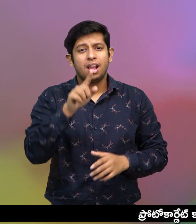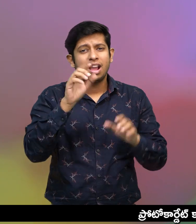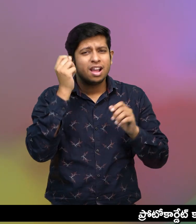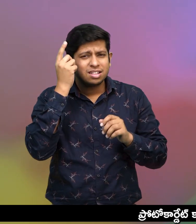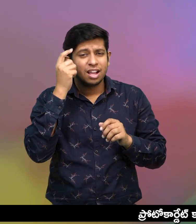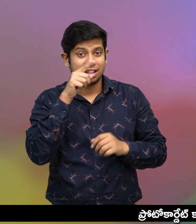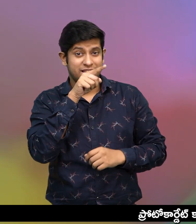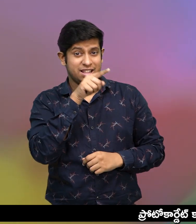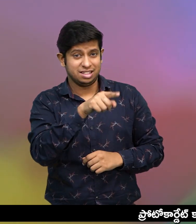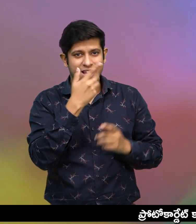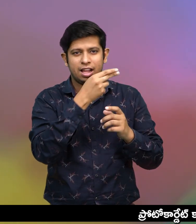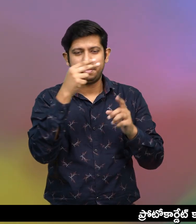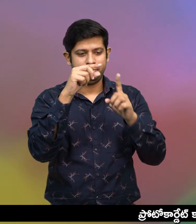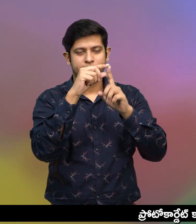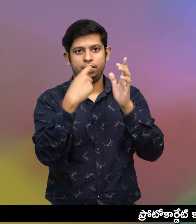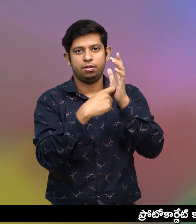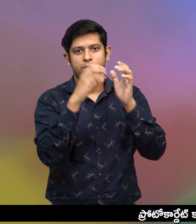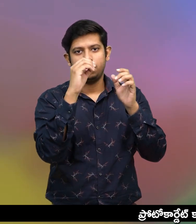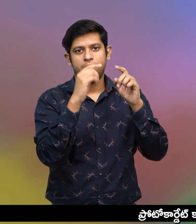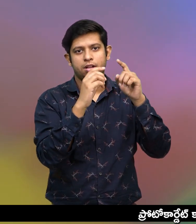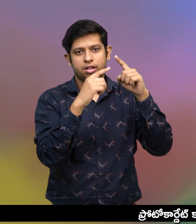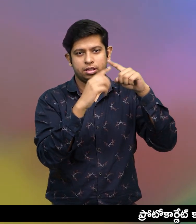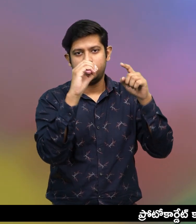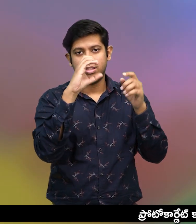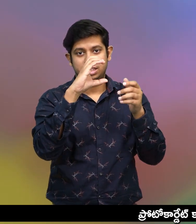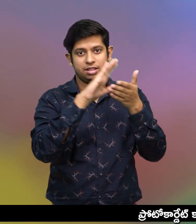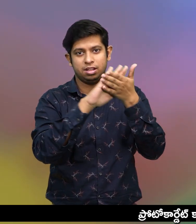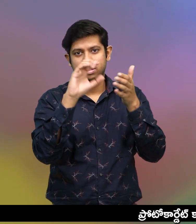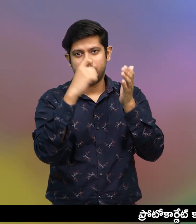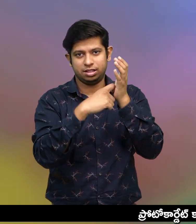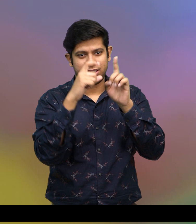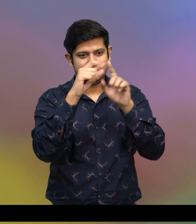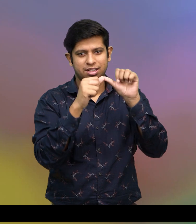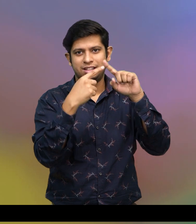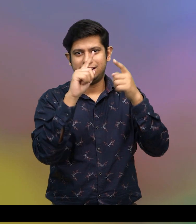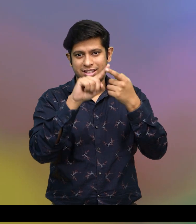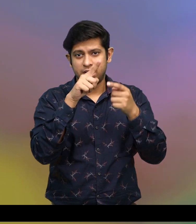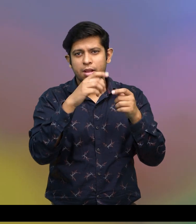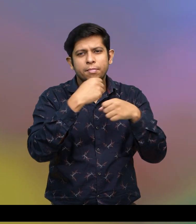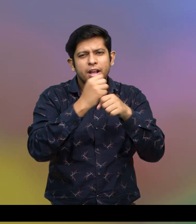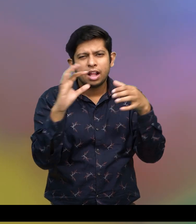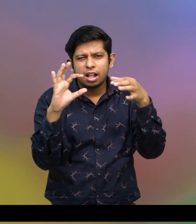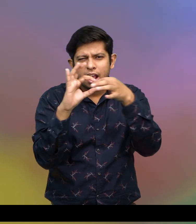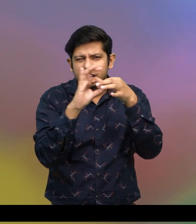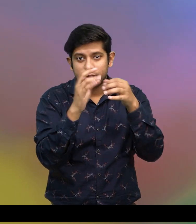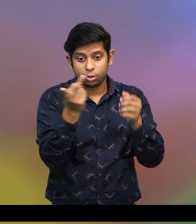ప్రోటోకార్డేట్, కార్డేట్లు మరియు నాన్ కార్డేట్ల మధ్య లింకును ఏర్పరుస్తుంది.